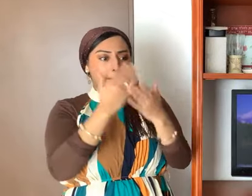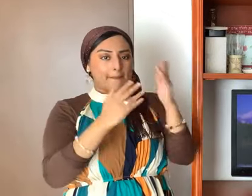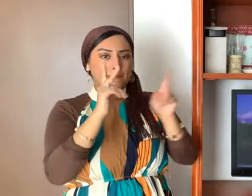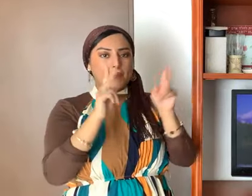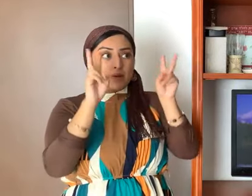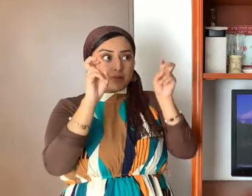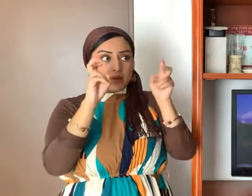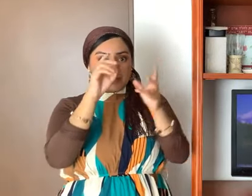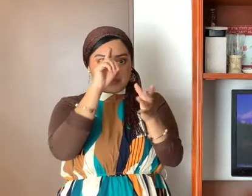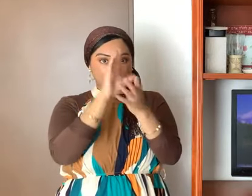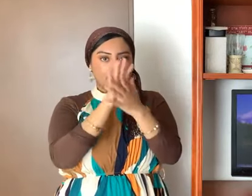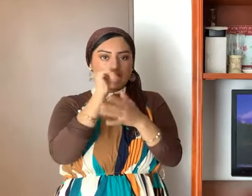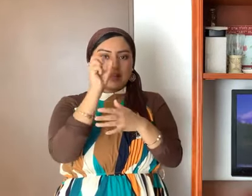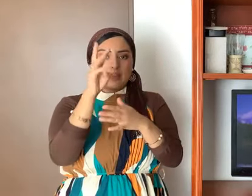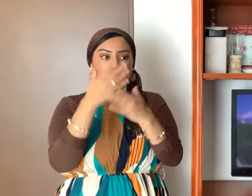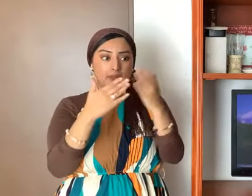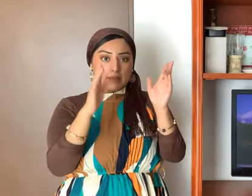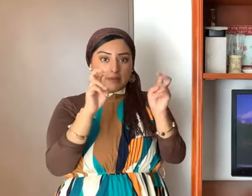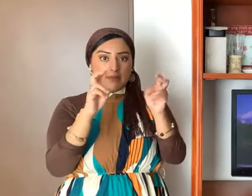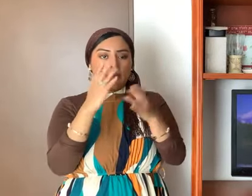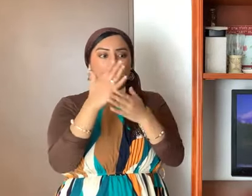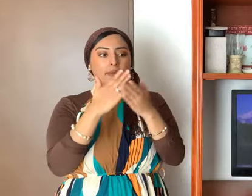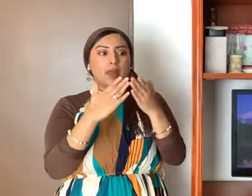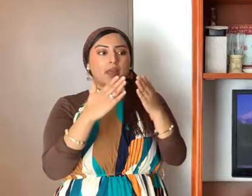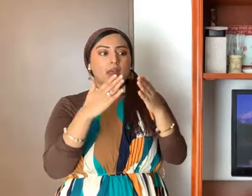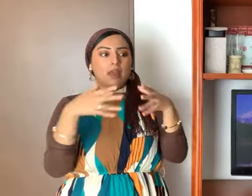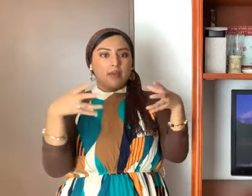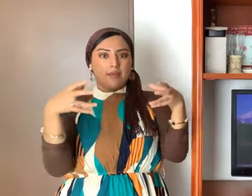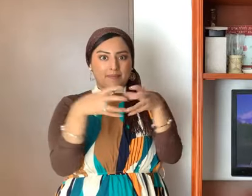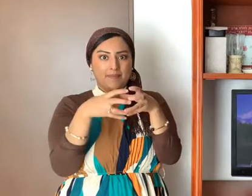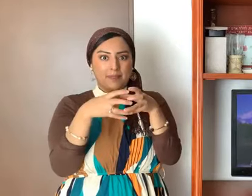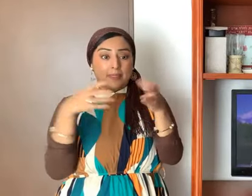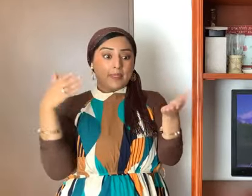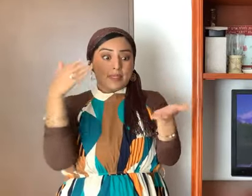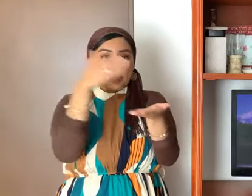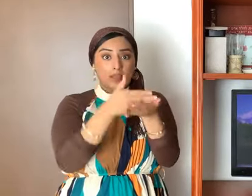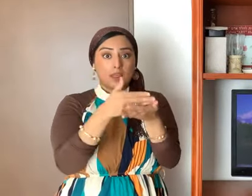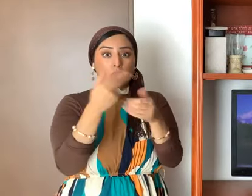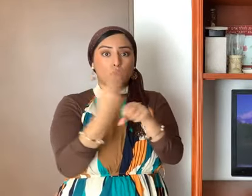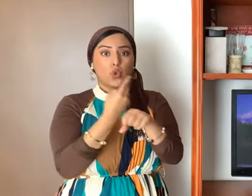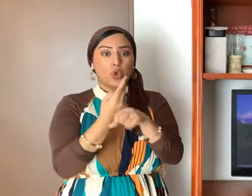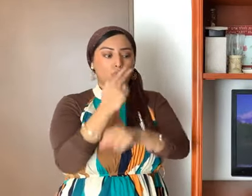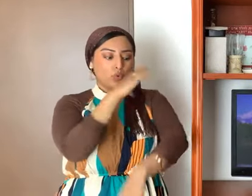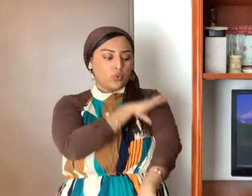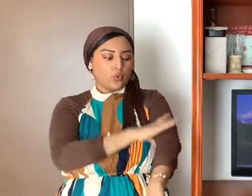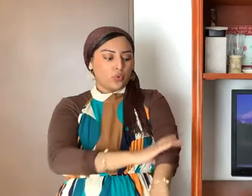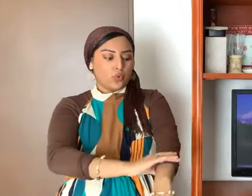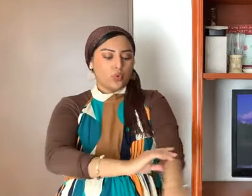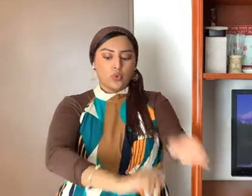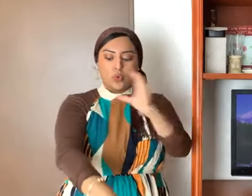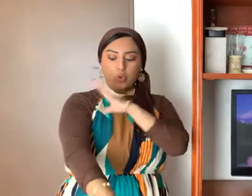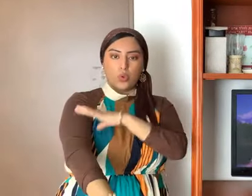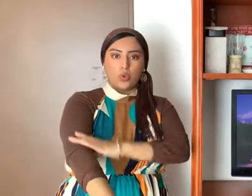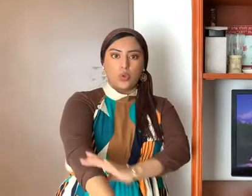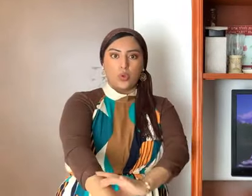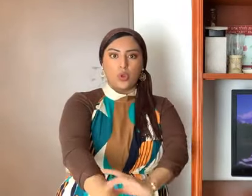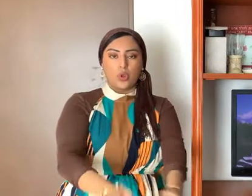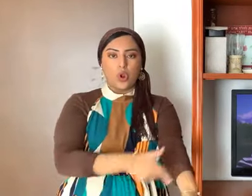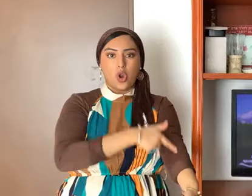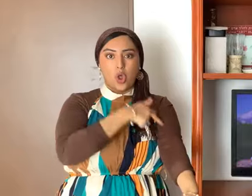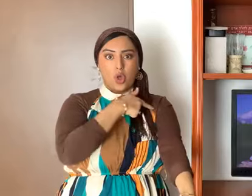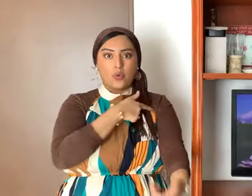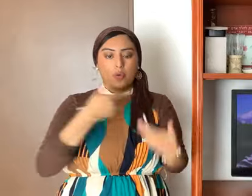dicen mesiánicas, que inclusive en algunas reuniones, por ejemplo, llegan y usan manga larga, ¿no? Usan manga